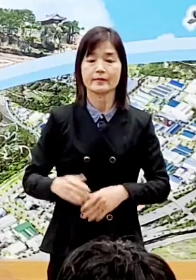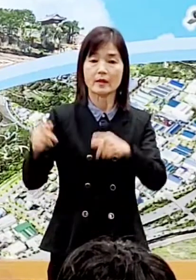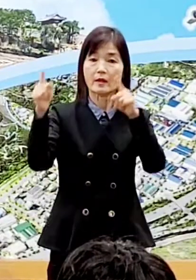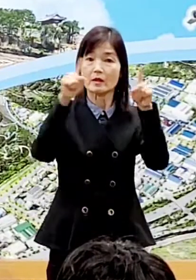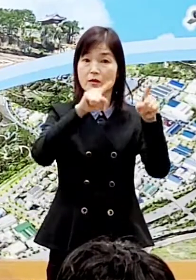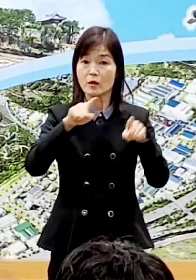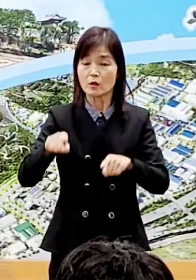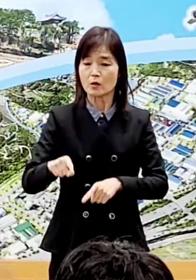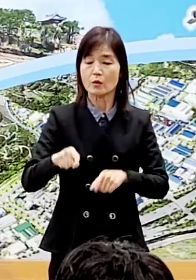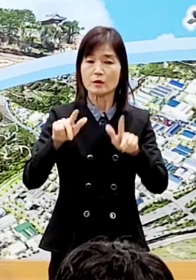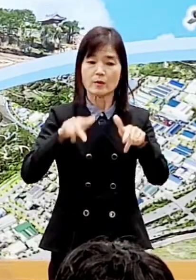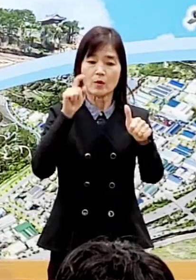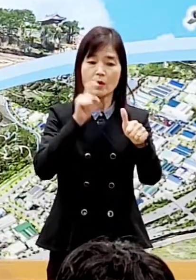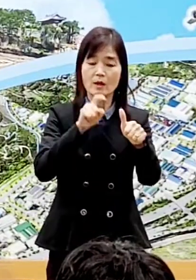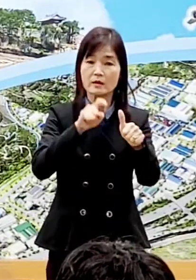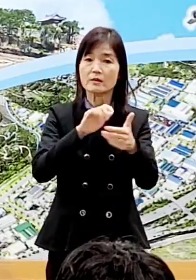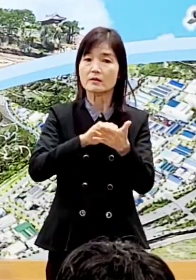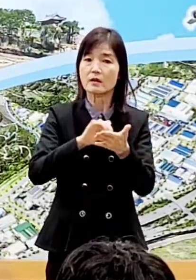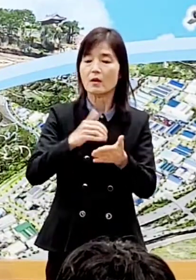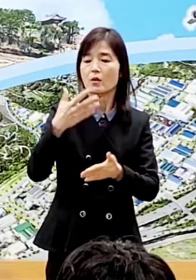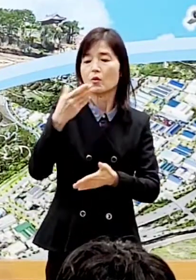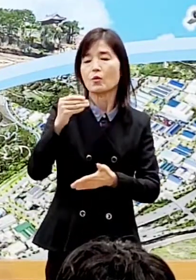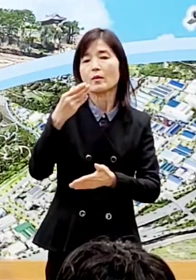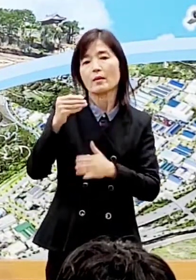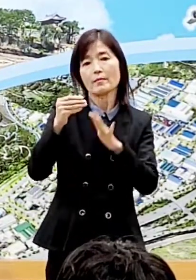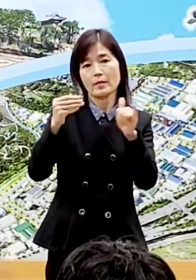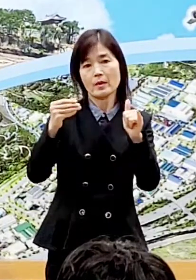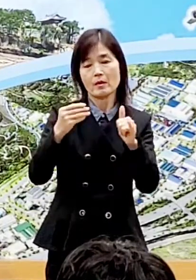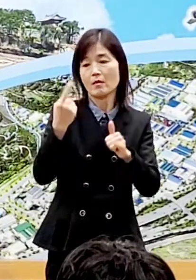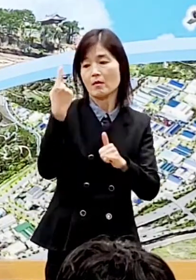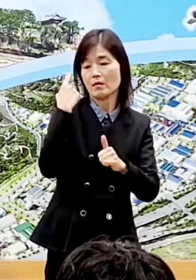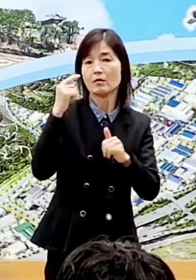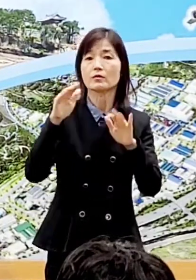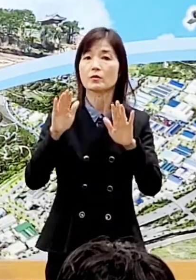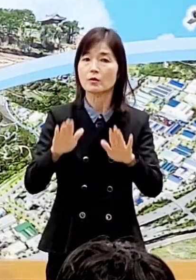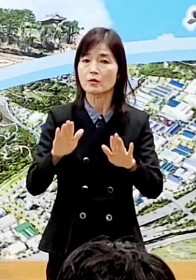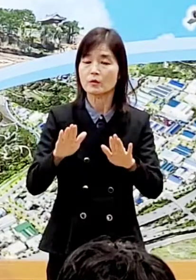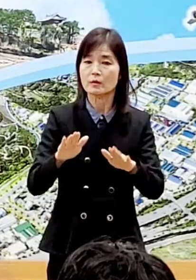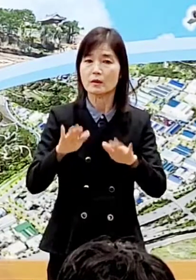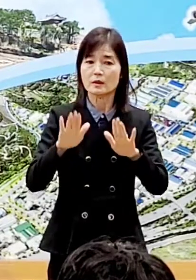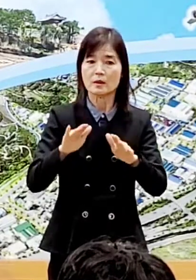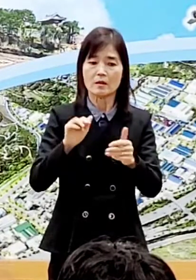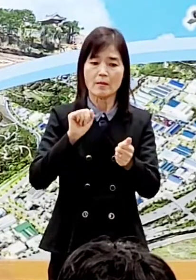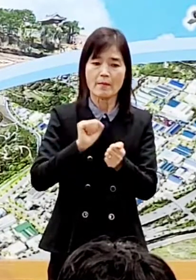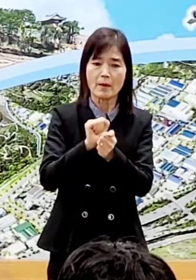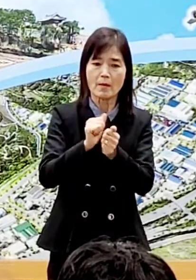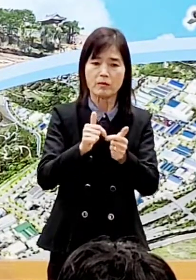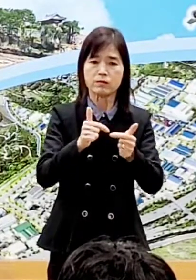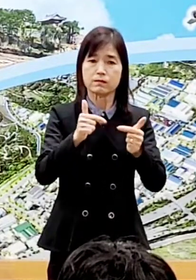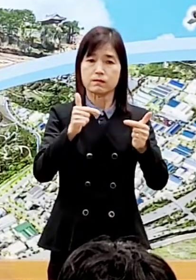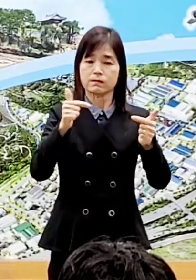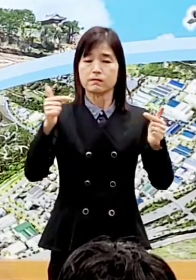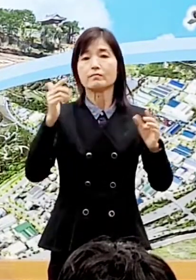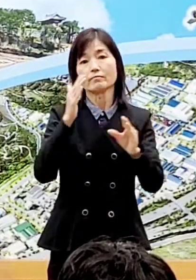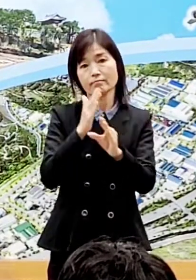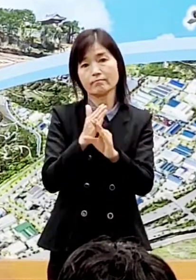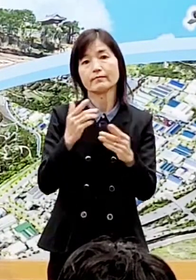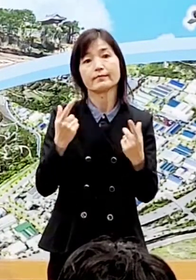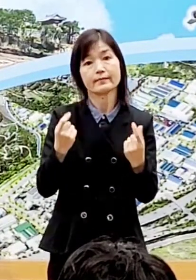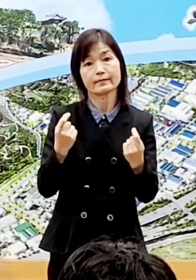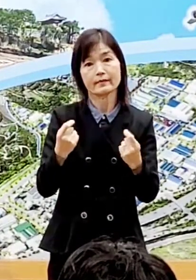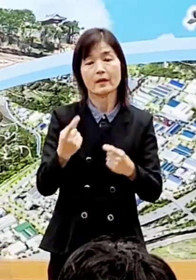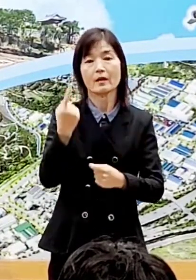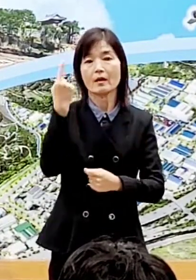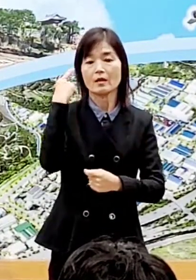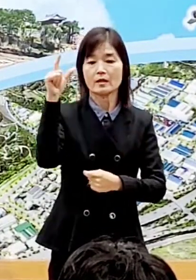전국 9만 명대 신규 확진자 발생이 이틀째 이어지며 감염 발생 규모가 대폭 커지고 있습니다.